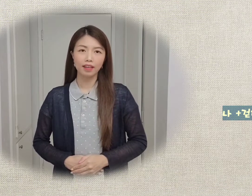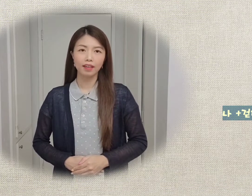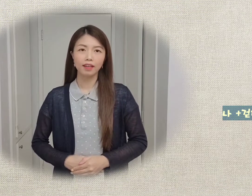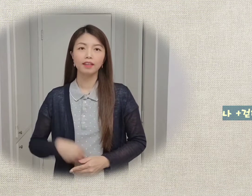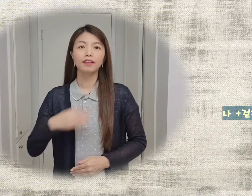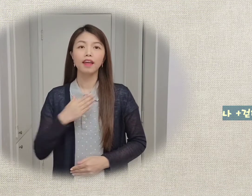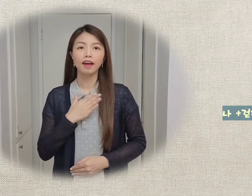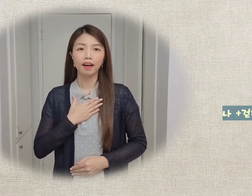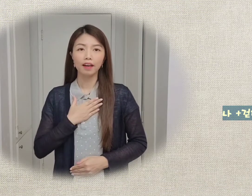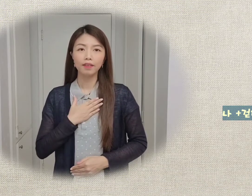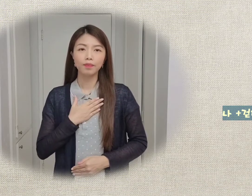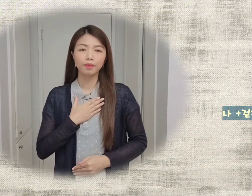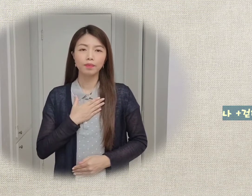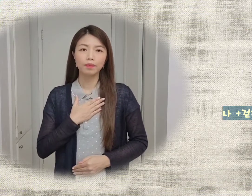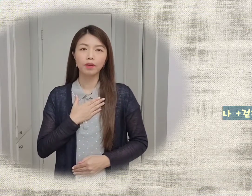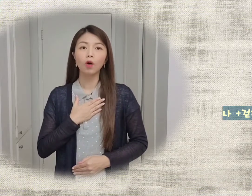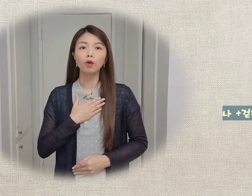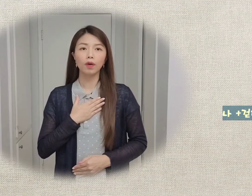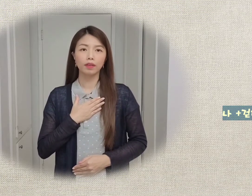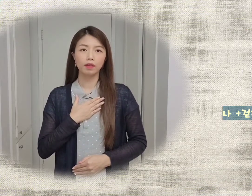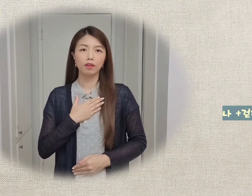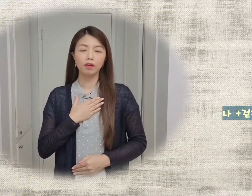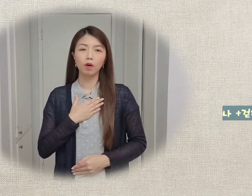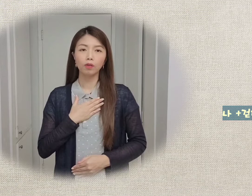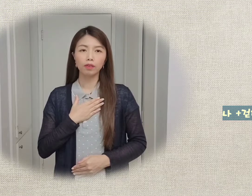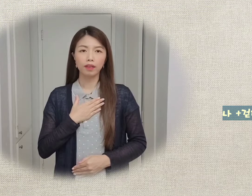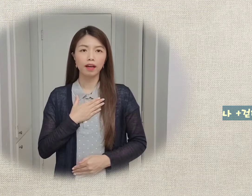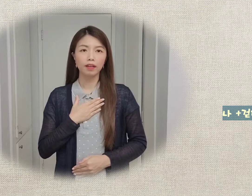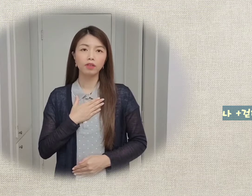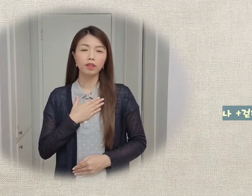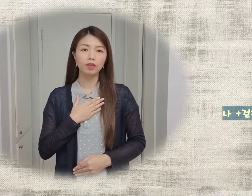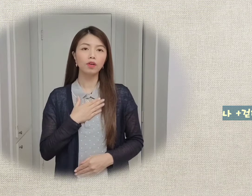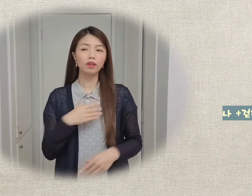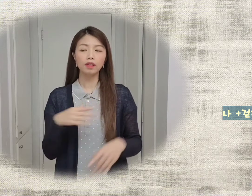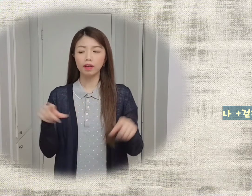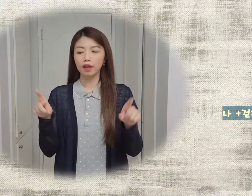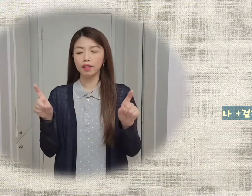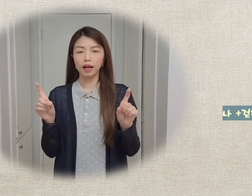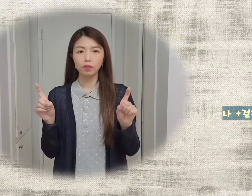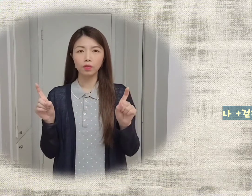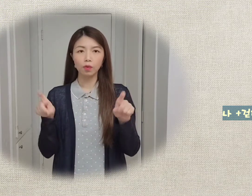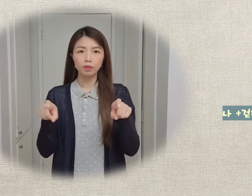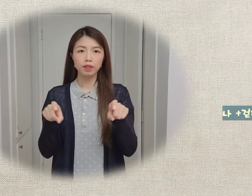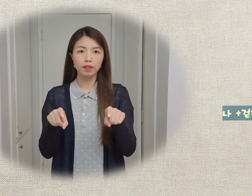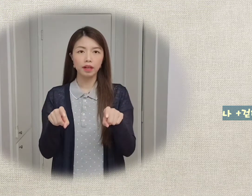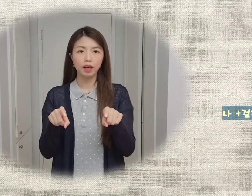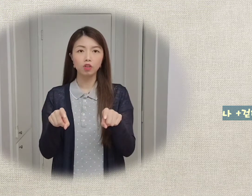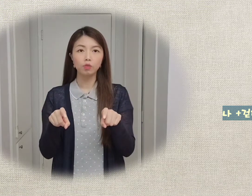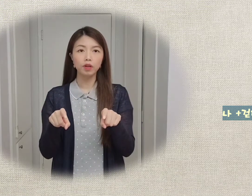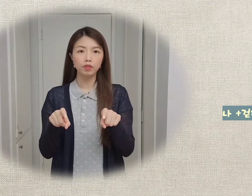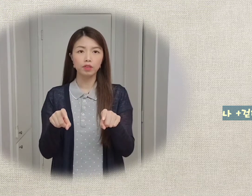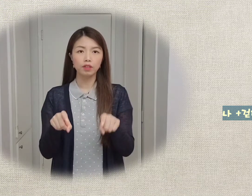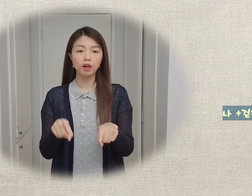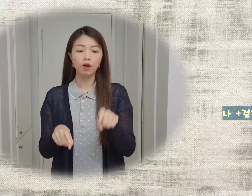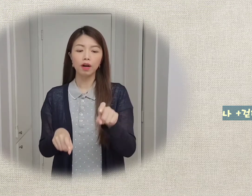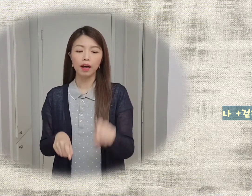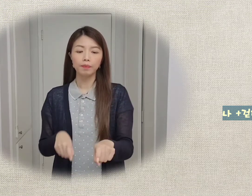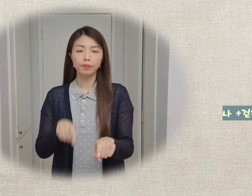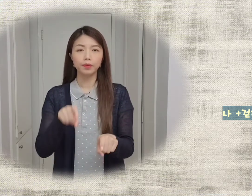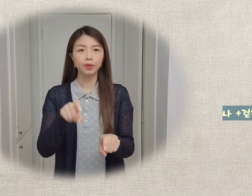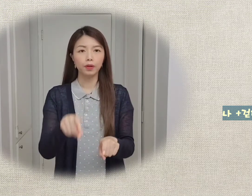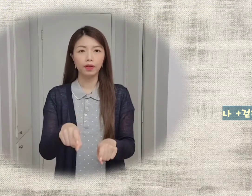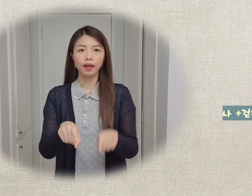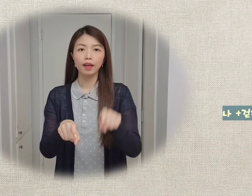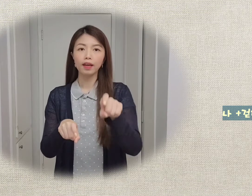모든 순간이, 내가 걸어왔던, 걷다, 이런 뜻의 수어는 양손 검지를 약간 구부려